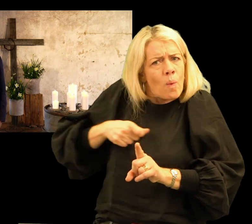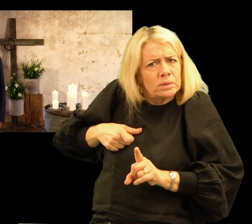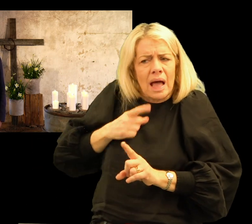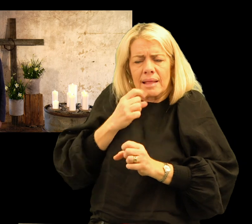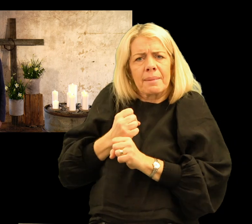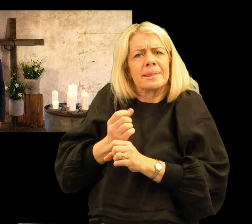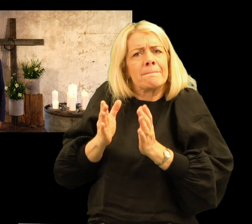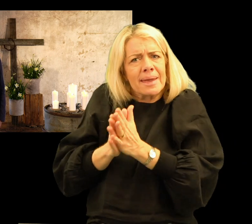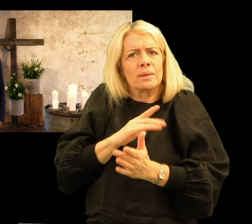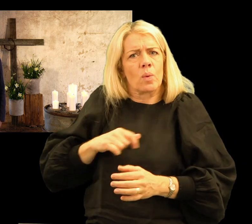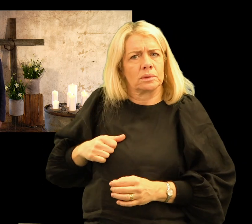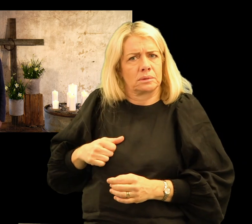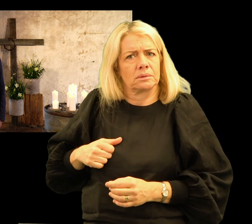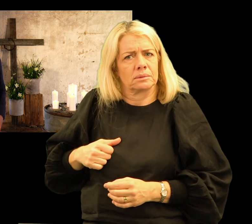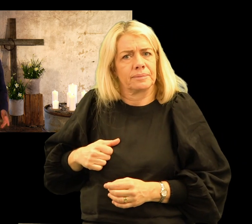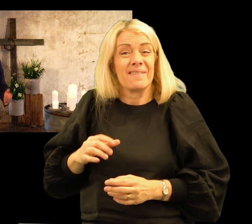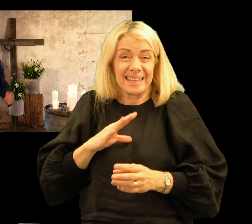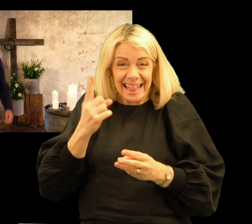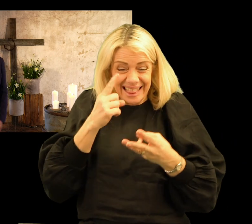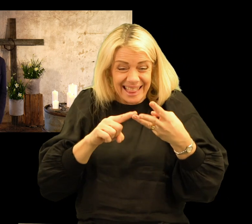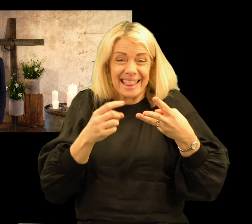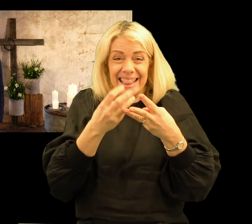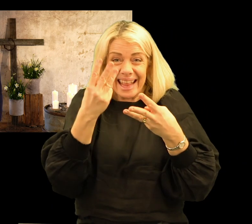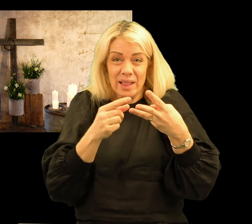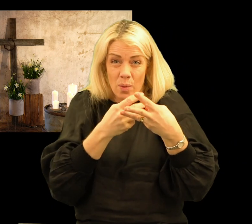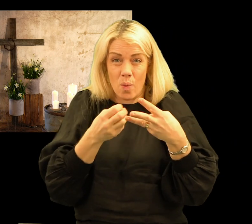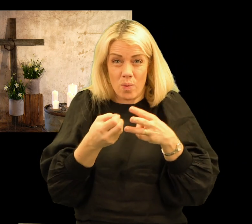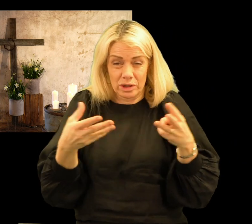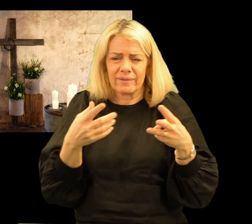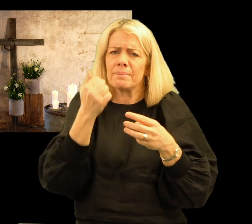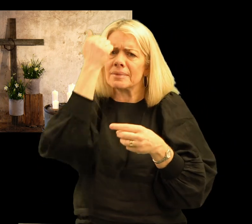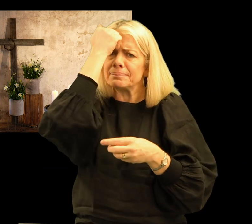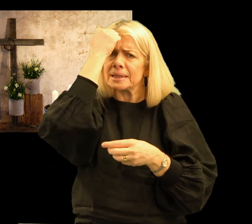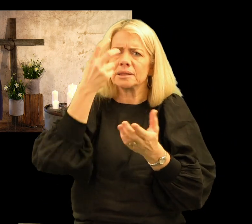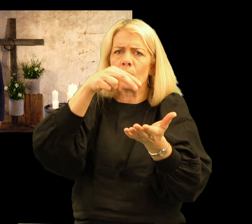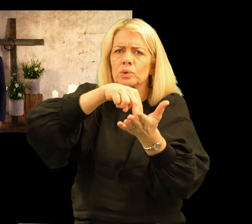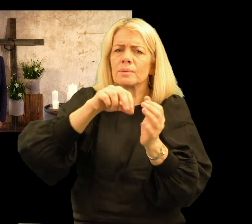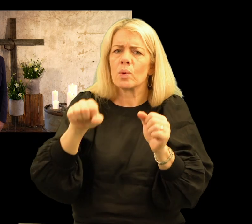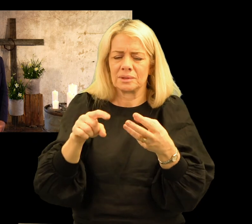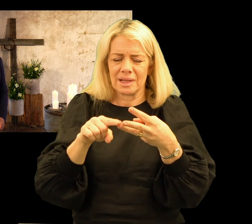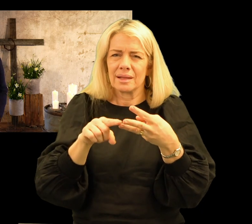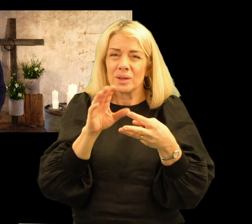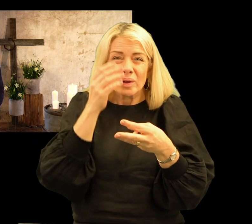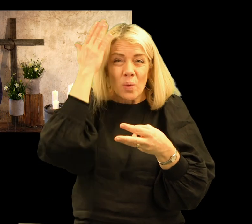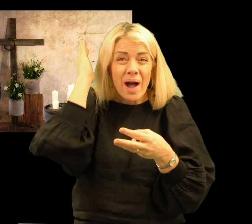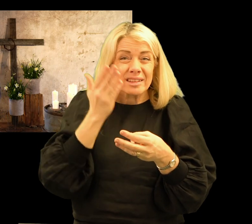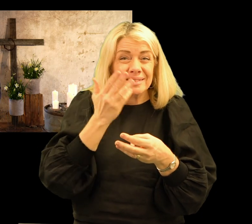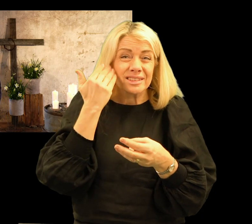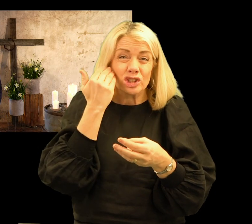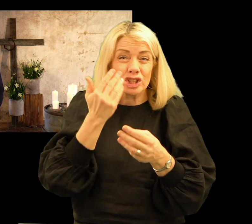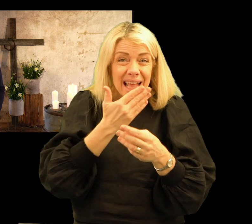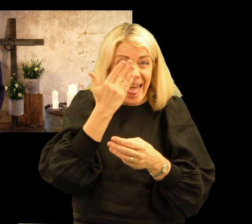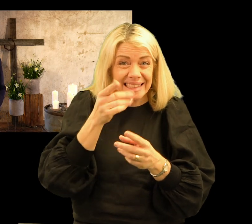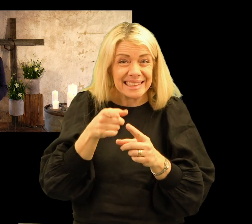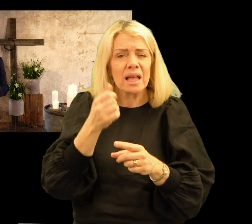oss och med oss. Den tredje anledningen till att vi behöver minnas uppståndelsen, den finns i de här raderna som Johan